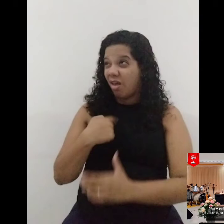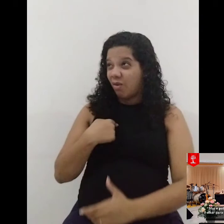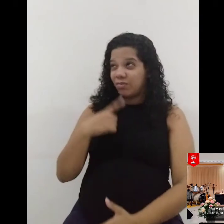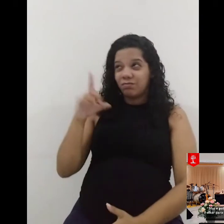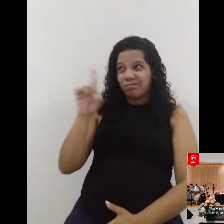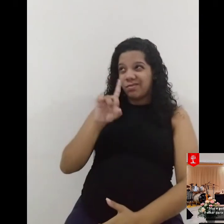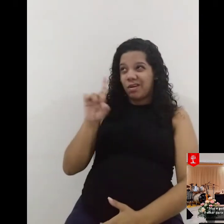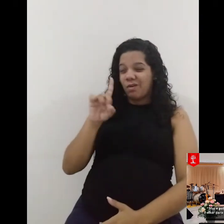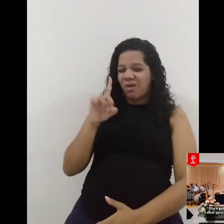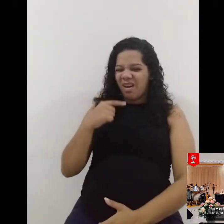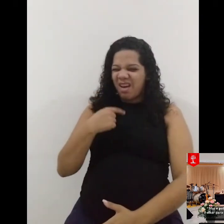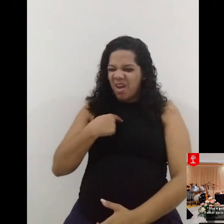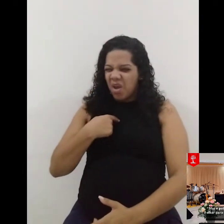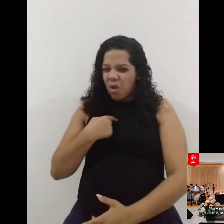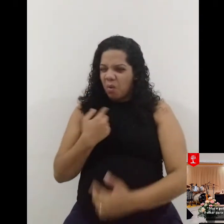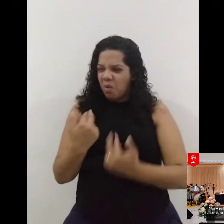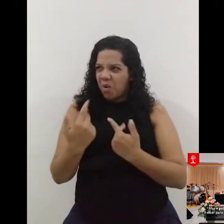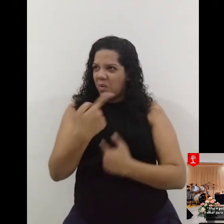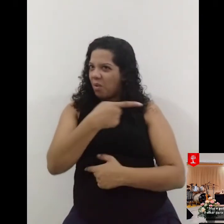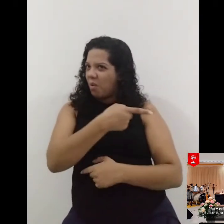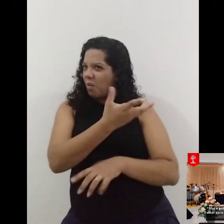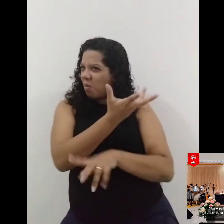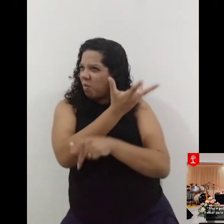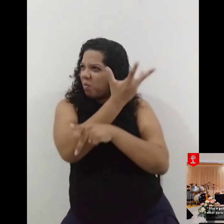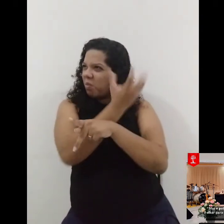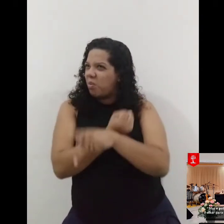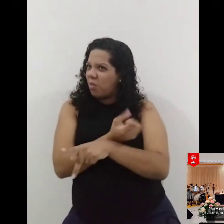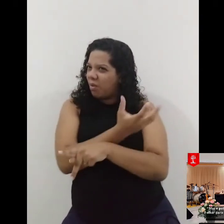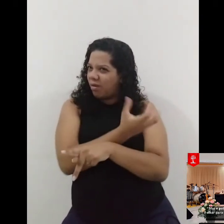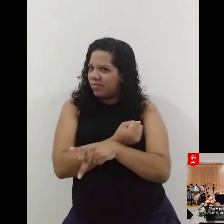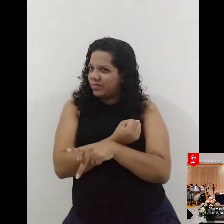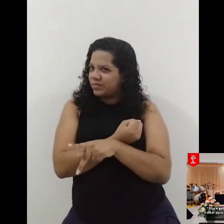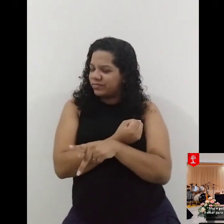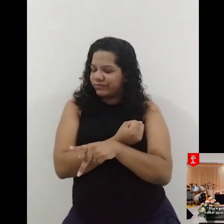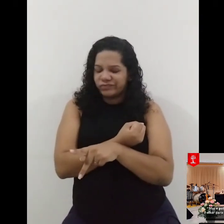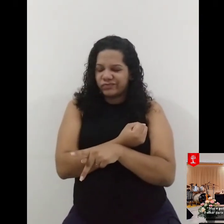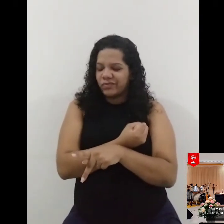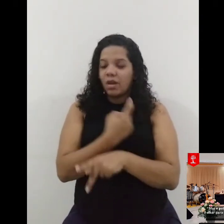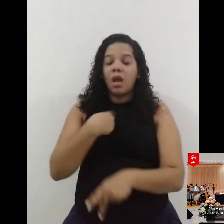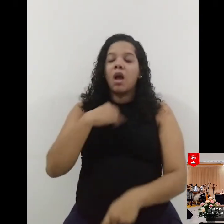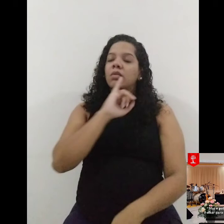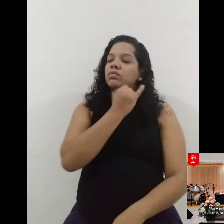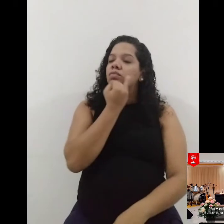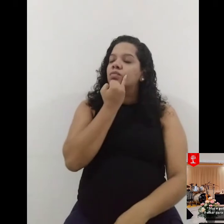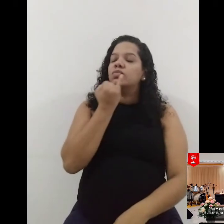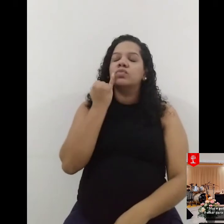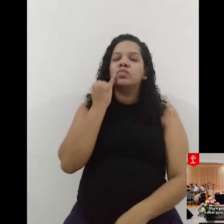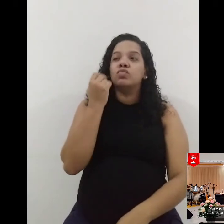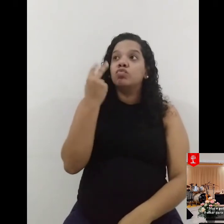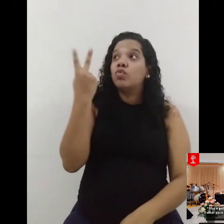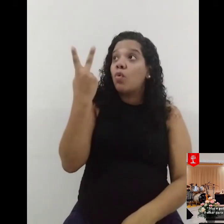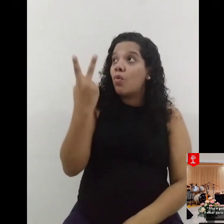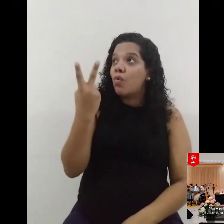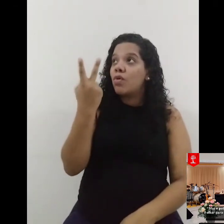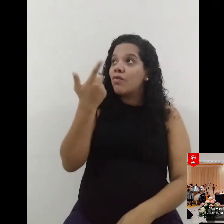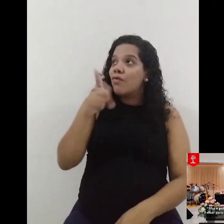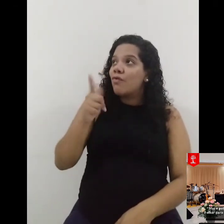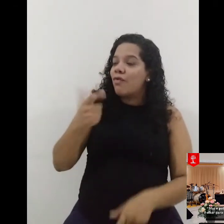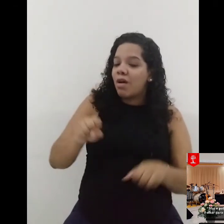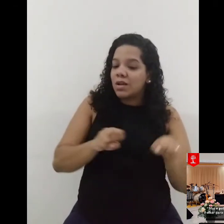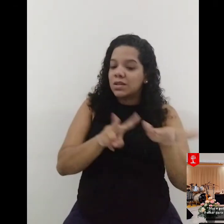Mas o publicano ficou à distância. Ele nem ousava olhar para o céu, mas